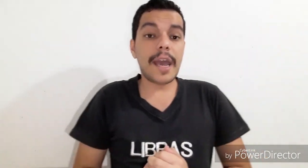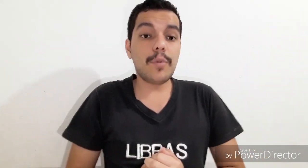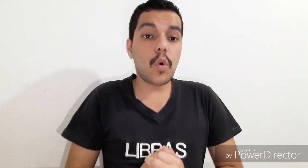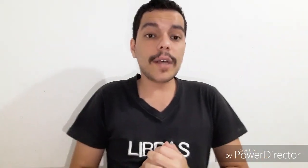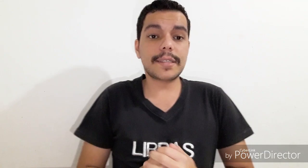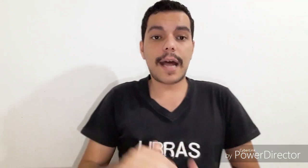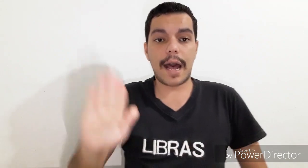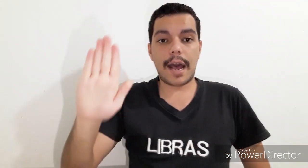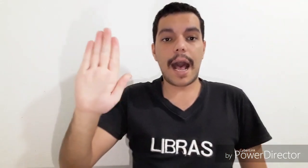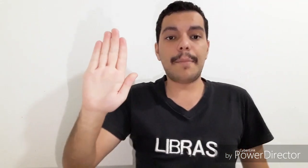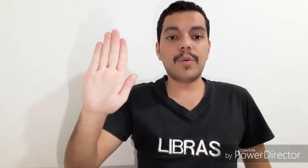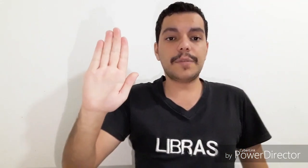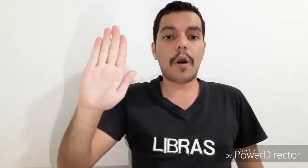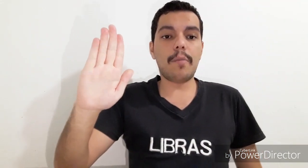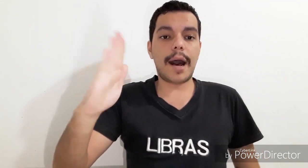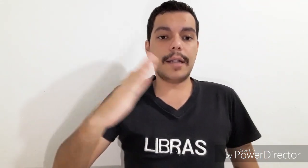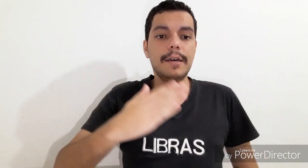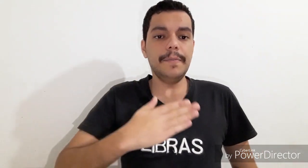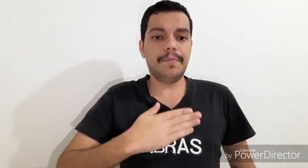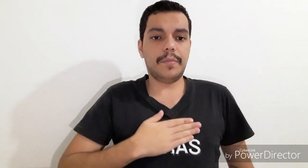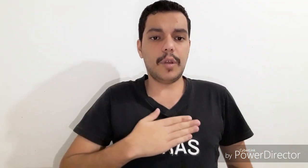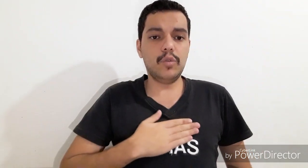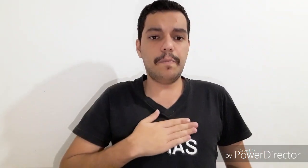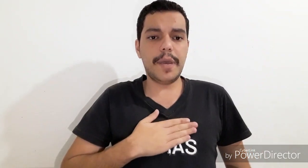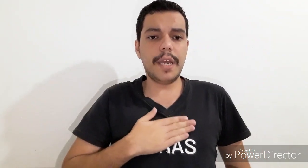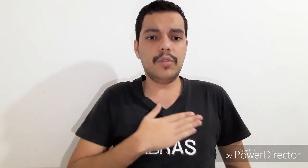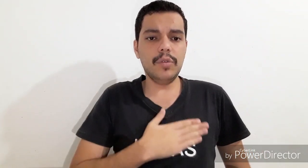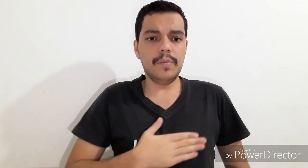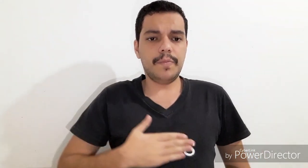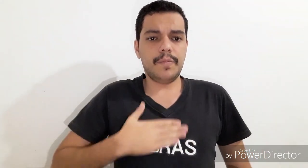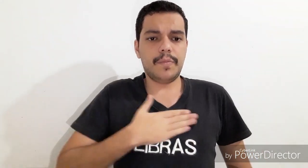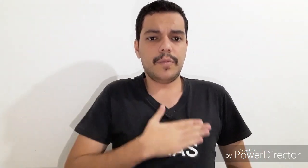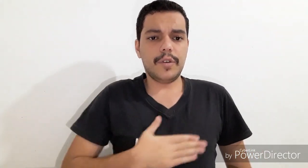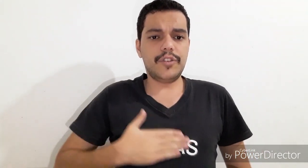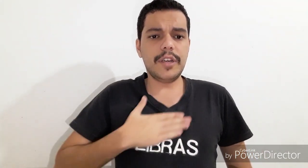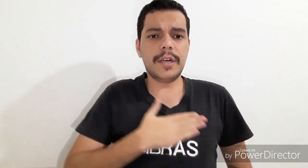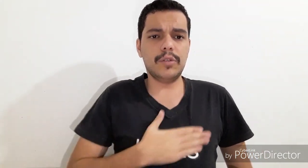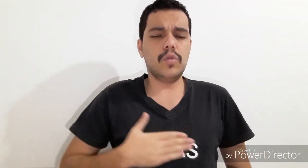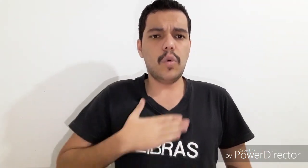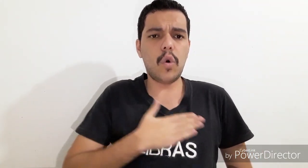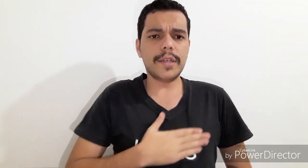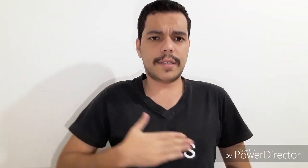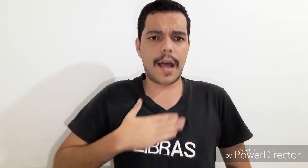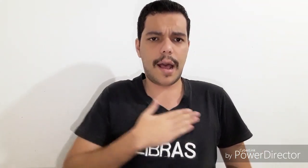Verbo gostar, a mão espalmada, no peito, girando. Gostar.